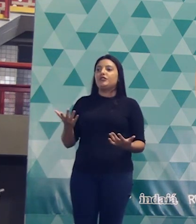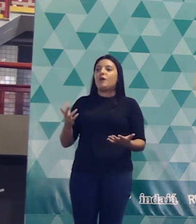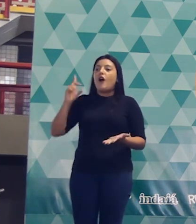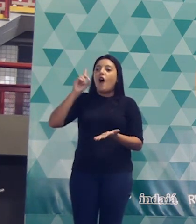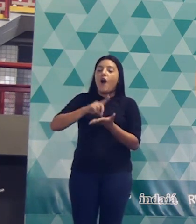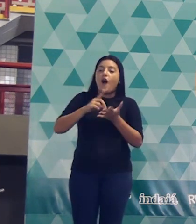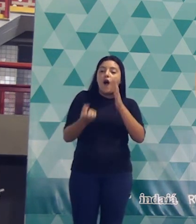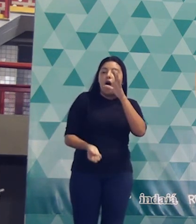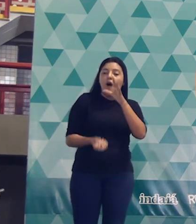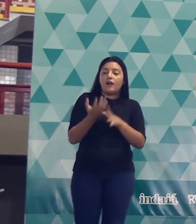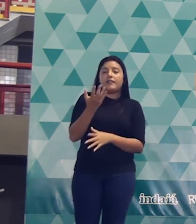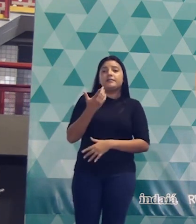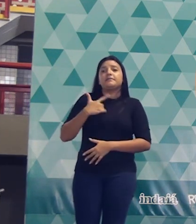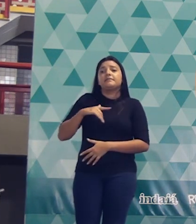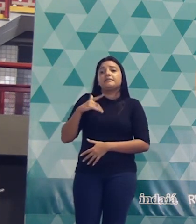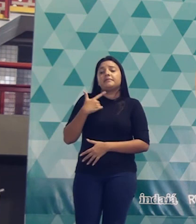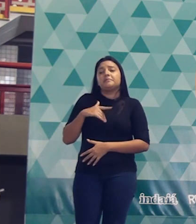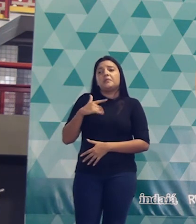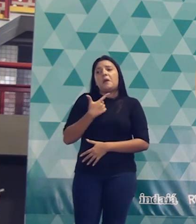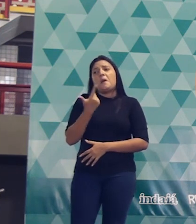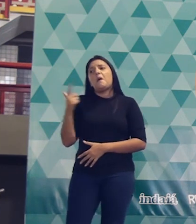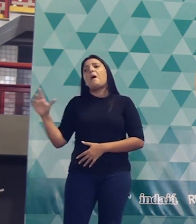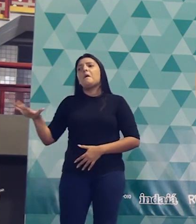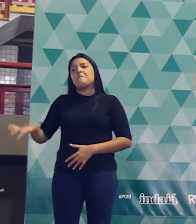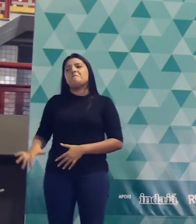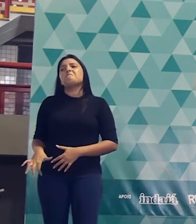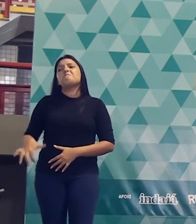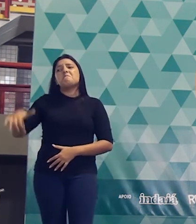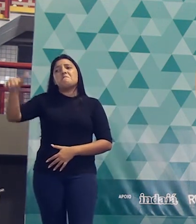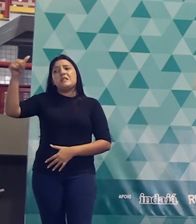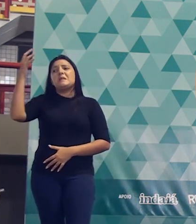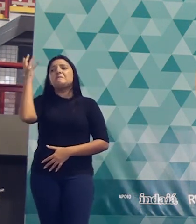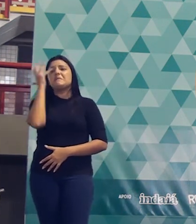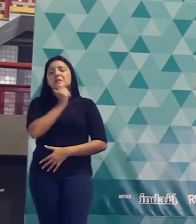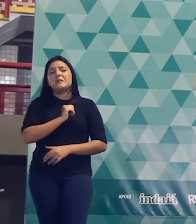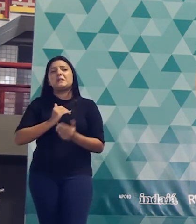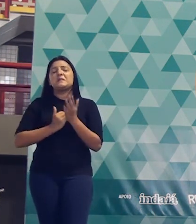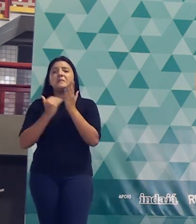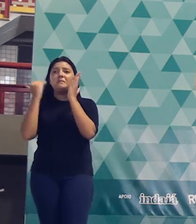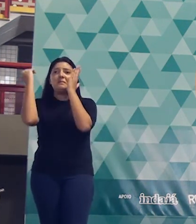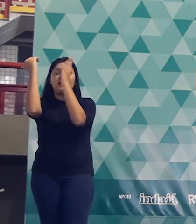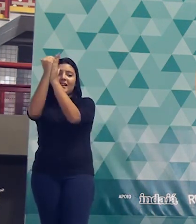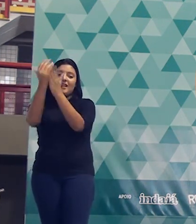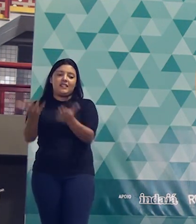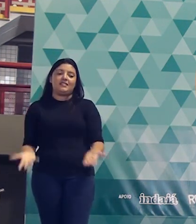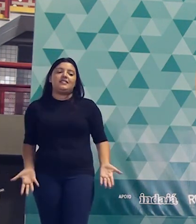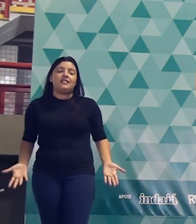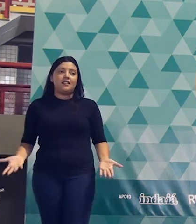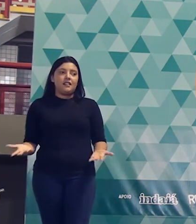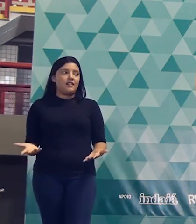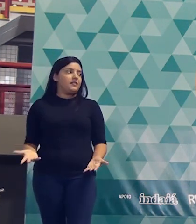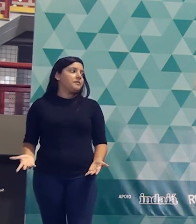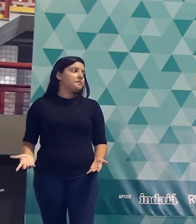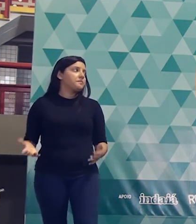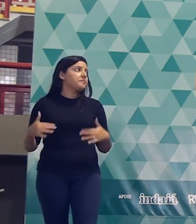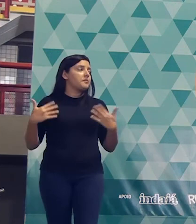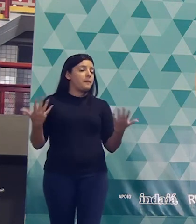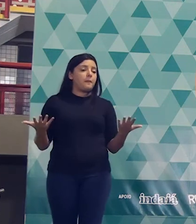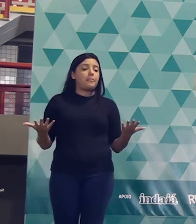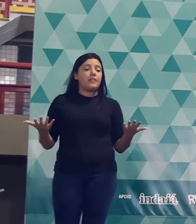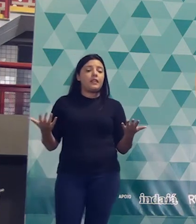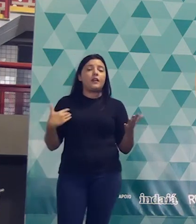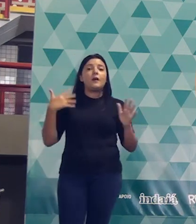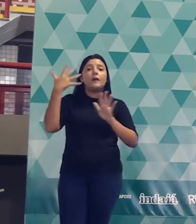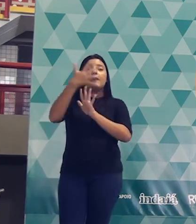mas acrescentou, que pena, a outra versão é muito mais bonitinha. Também acho. Vamos lá, ó. Pode-se inferir do texto o